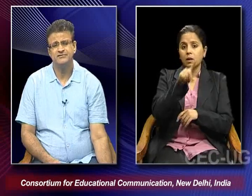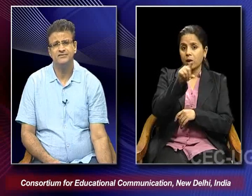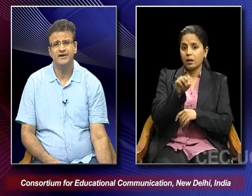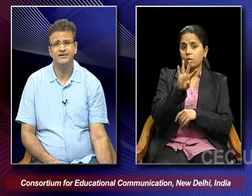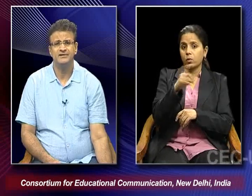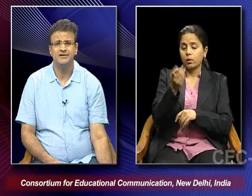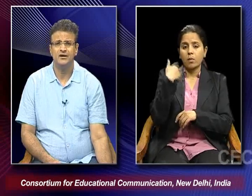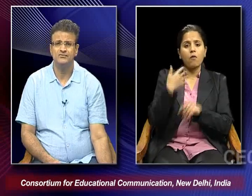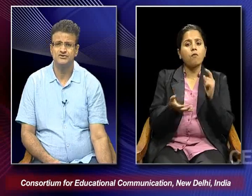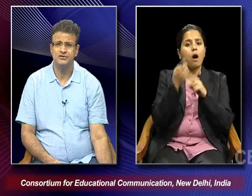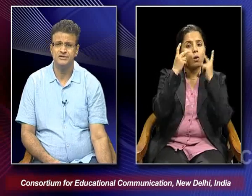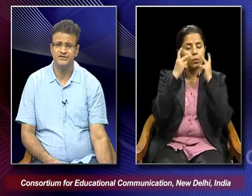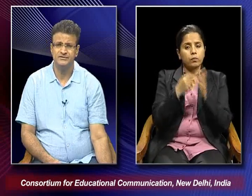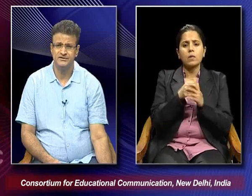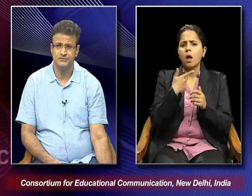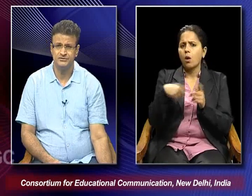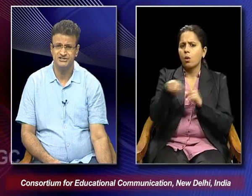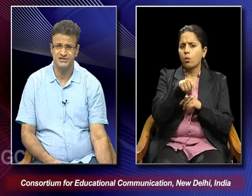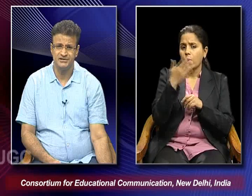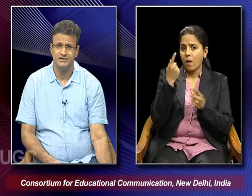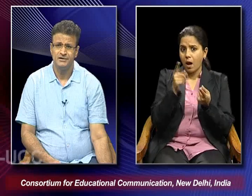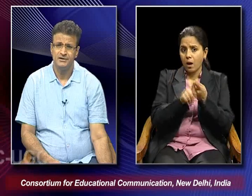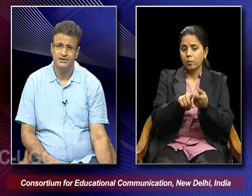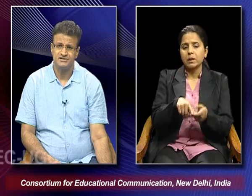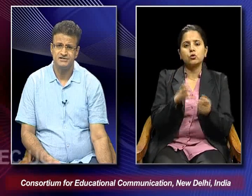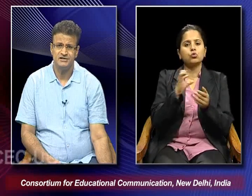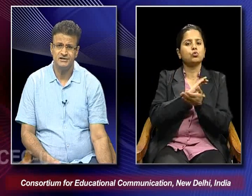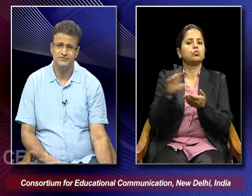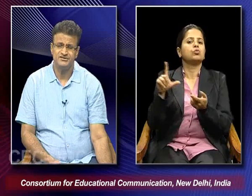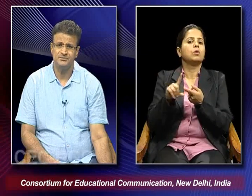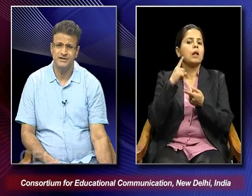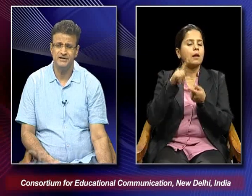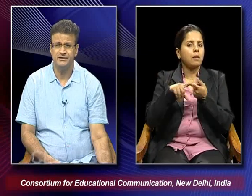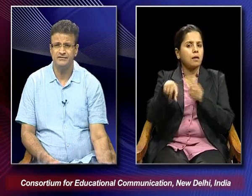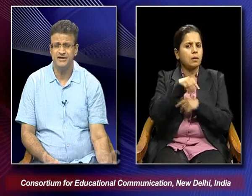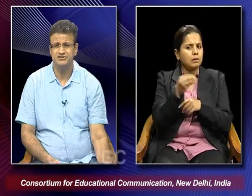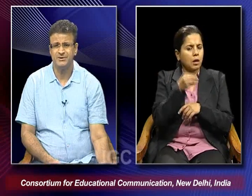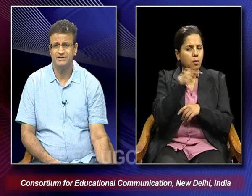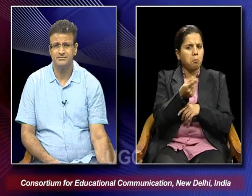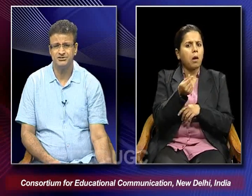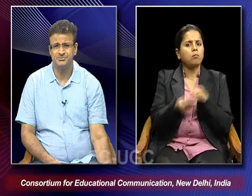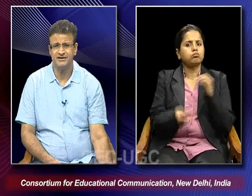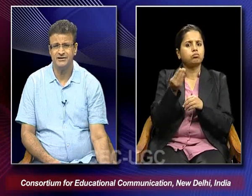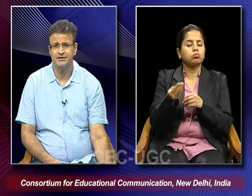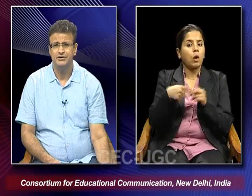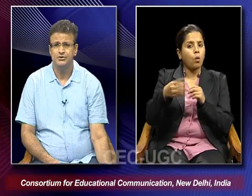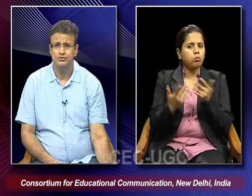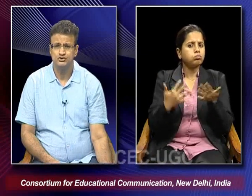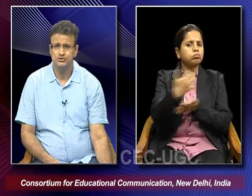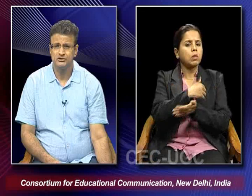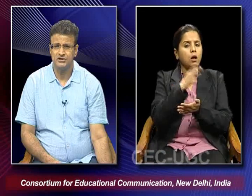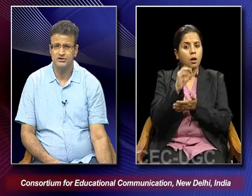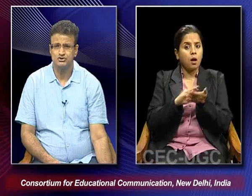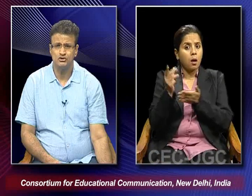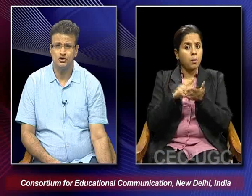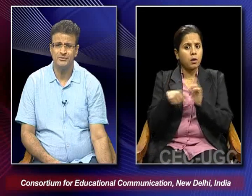we find that how Visconti when he went to Sicily with some money advanced by the communist party to